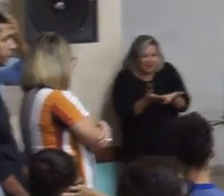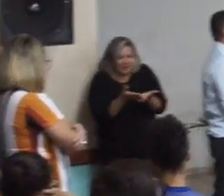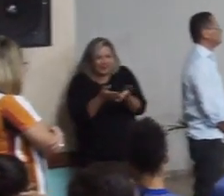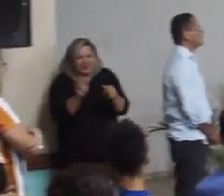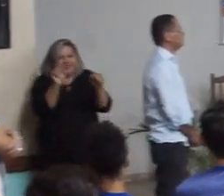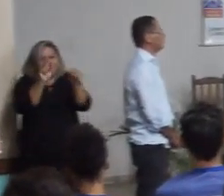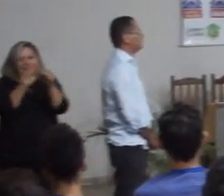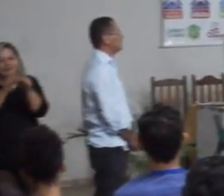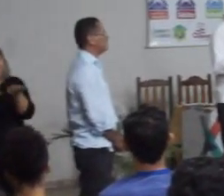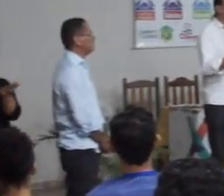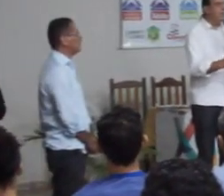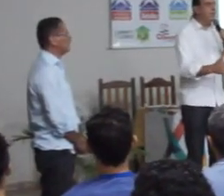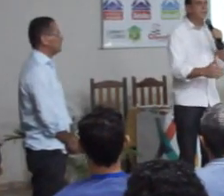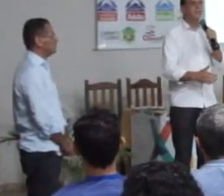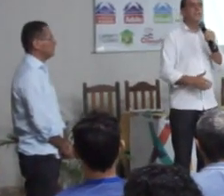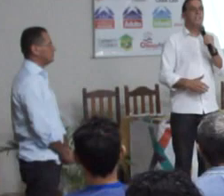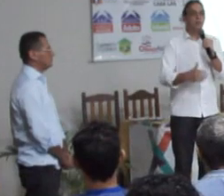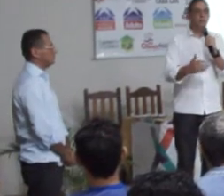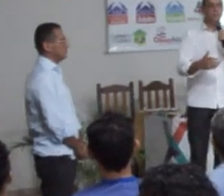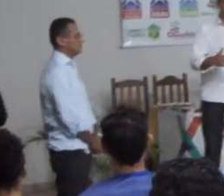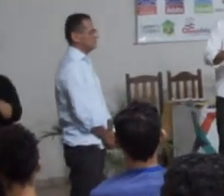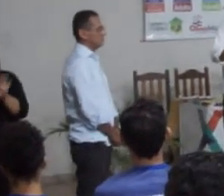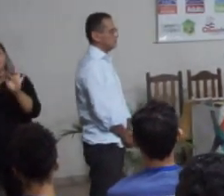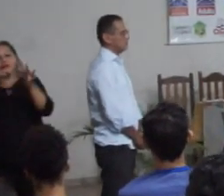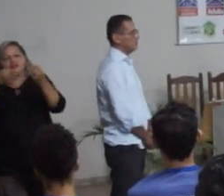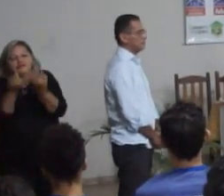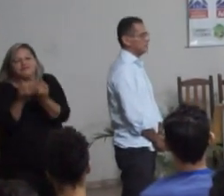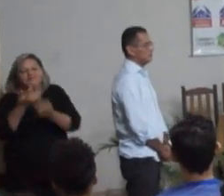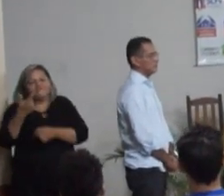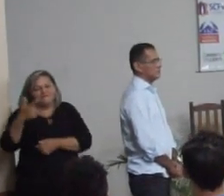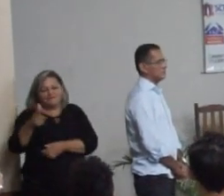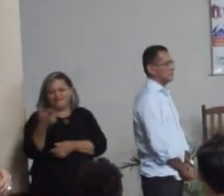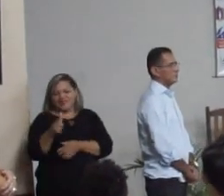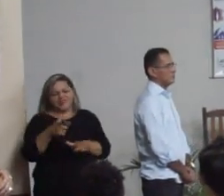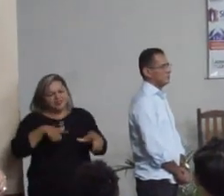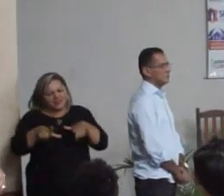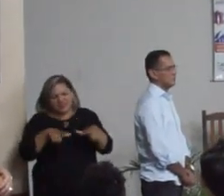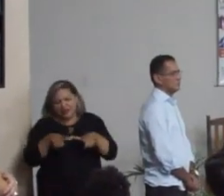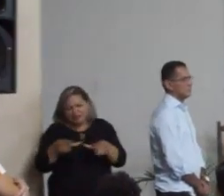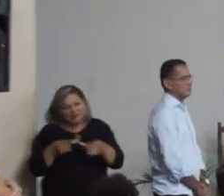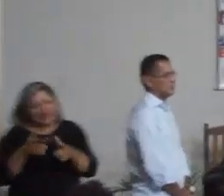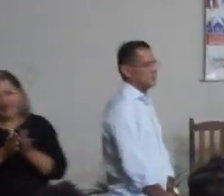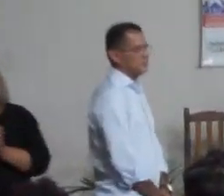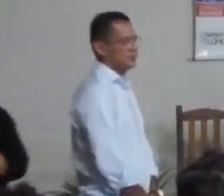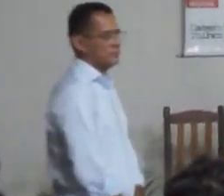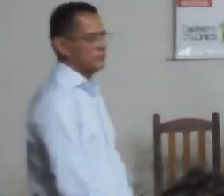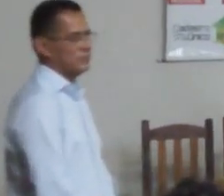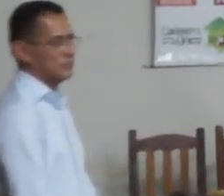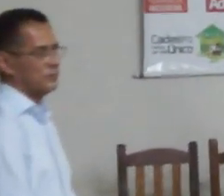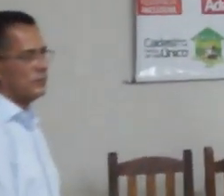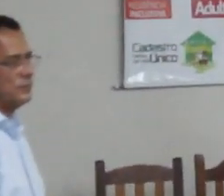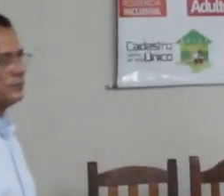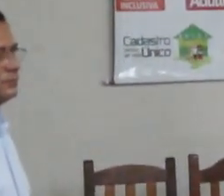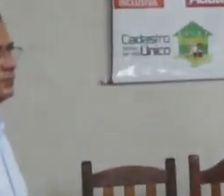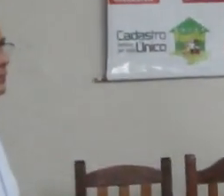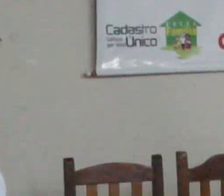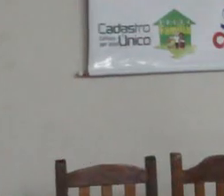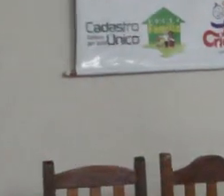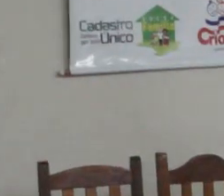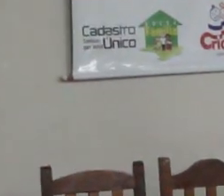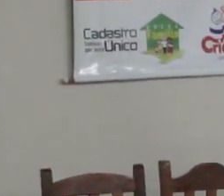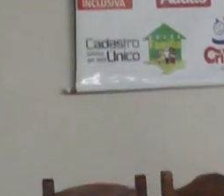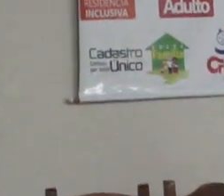Municipal. Você já vê, para aquelas famílias que não têm nenhuma renda per capita, que não tem estrutura financeira de manter os